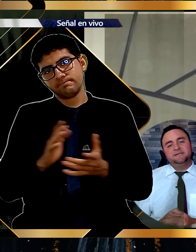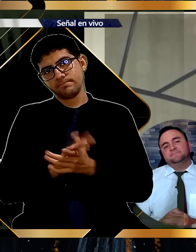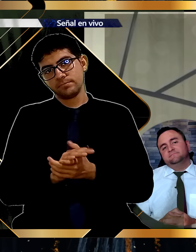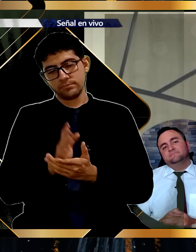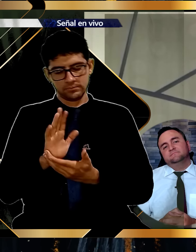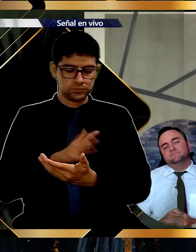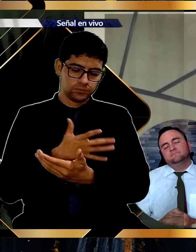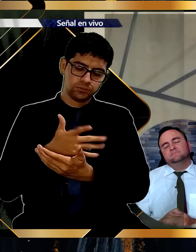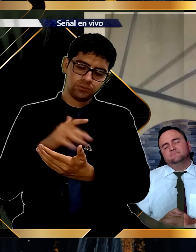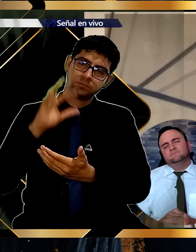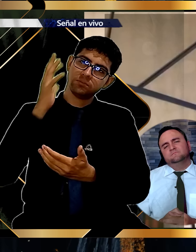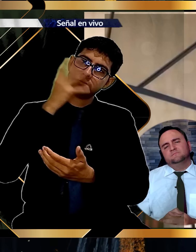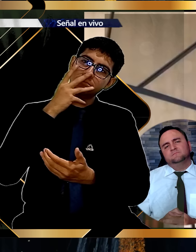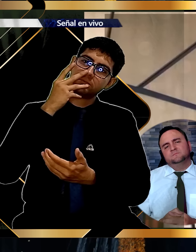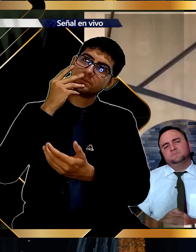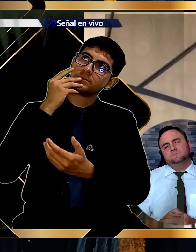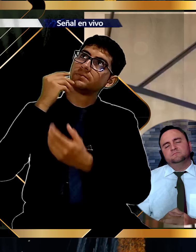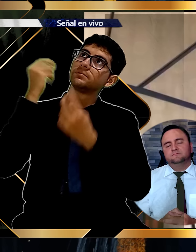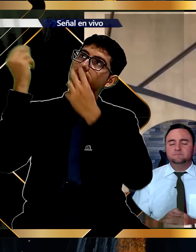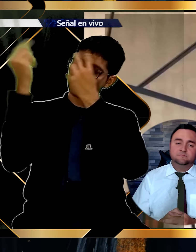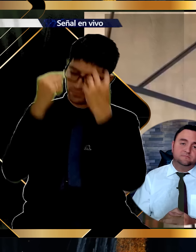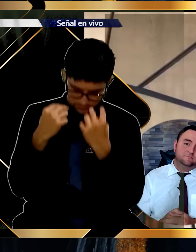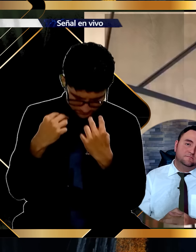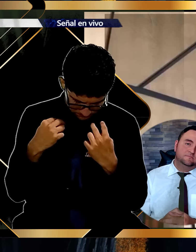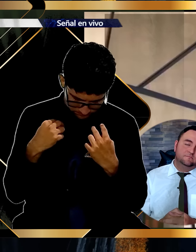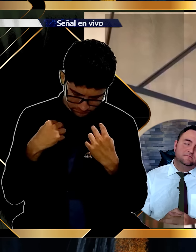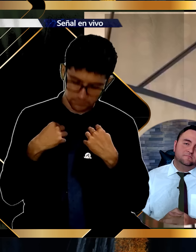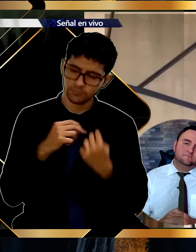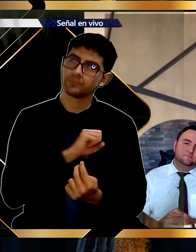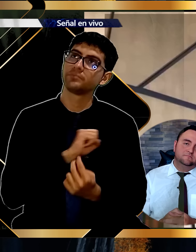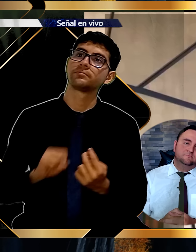examíname, Señor. Y no sé qué quieres que te examine.